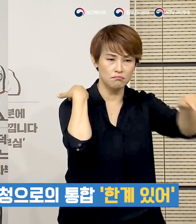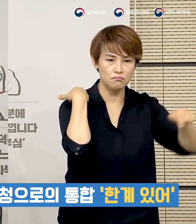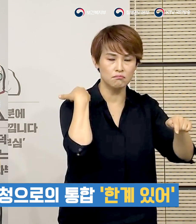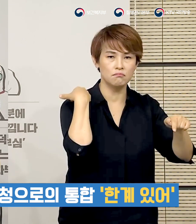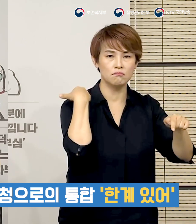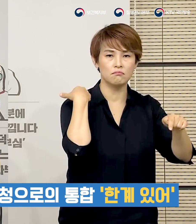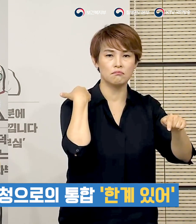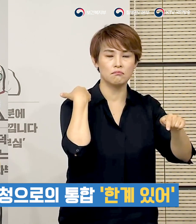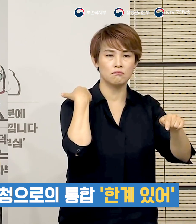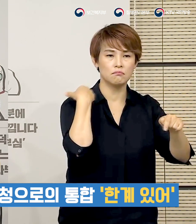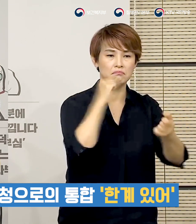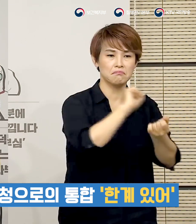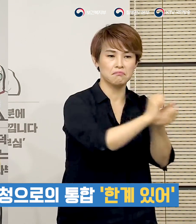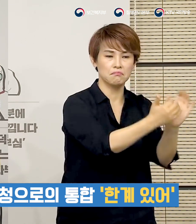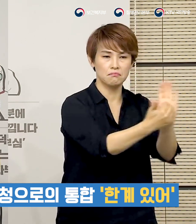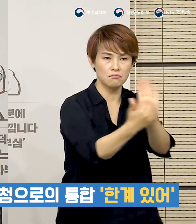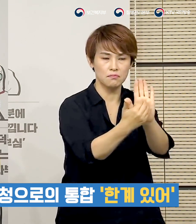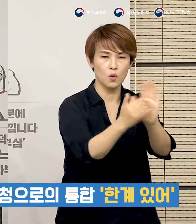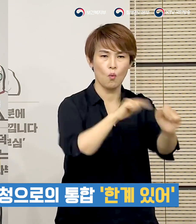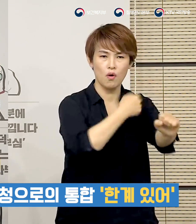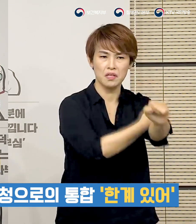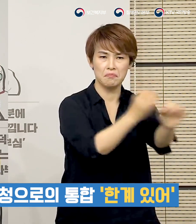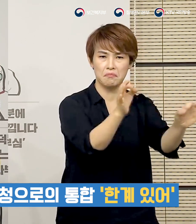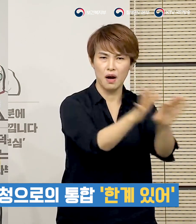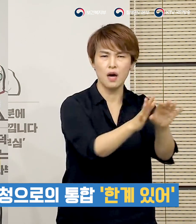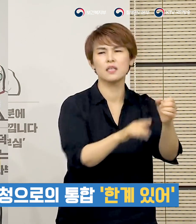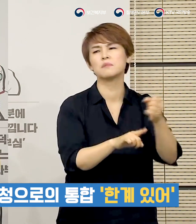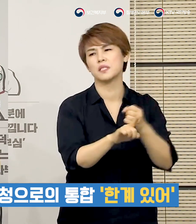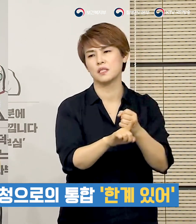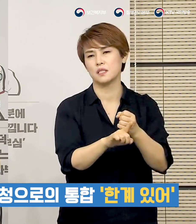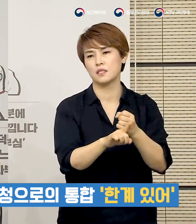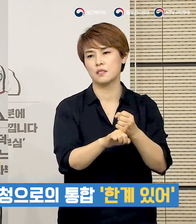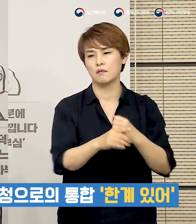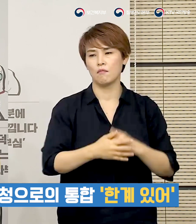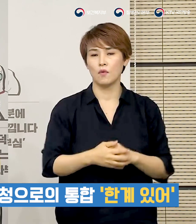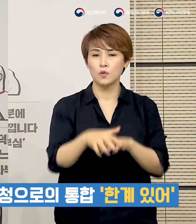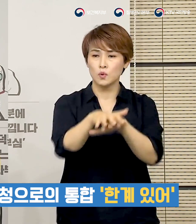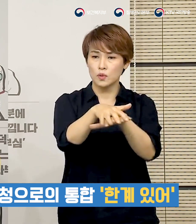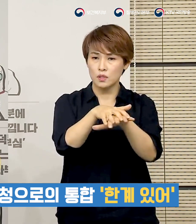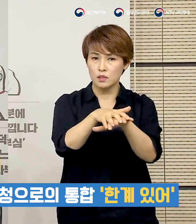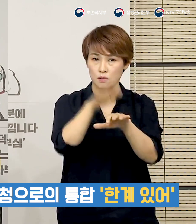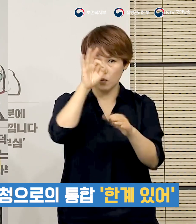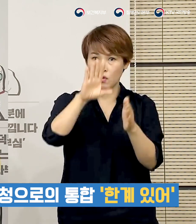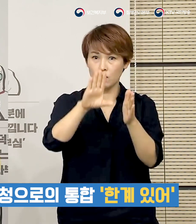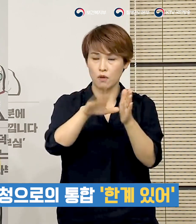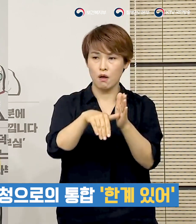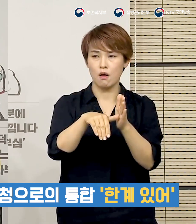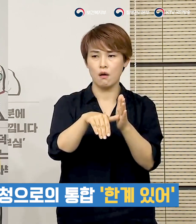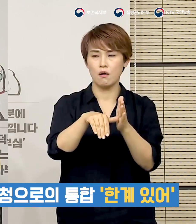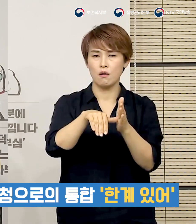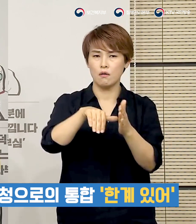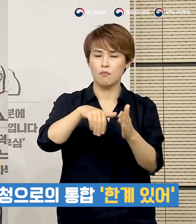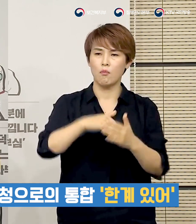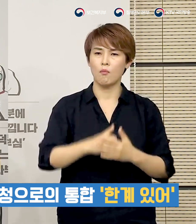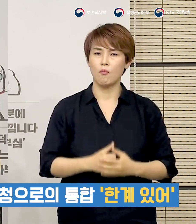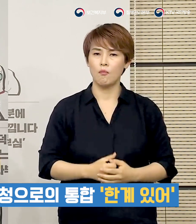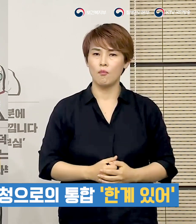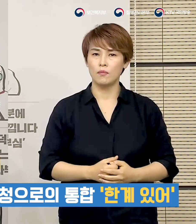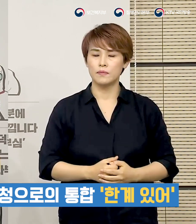지원하는 부수적 기능만 남기게 되는 논의입니다. 따라서 이거는 지금 조직적으로 하기 힘든 애로의 문제가